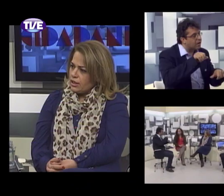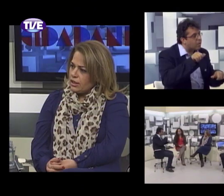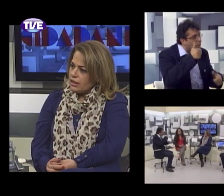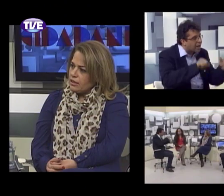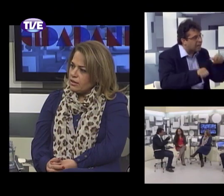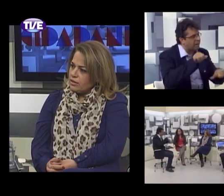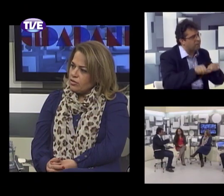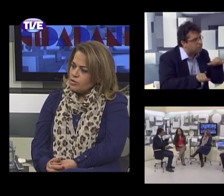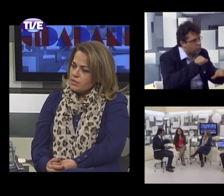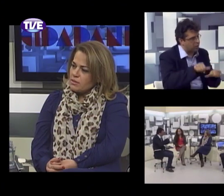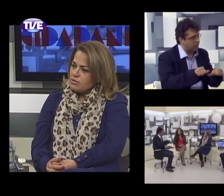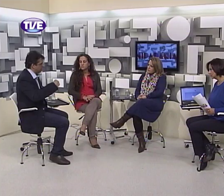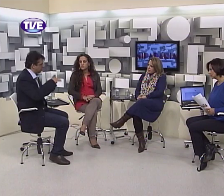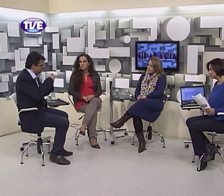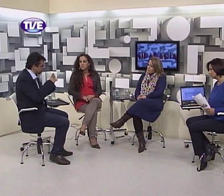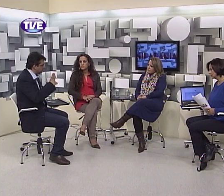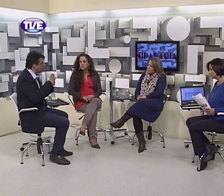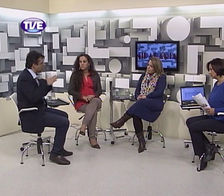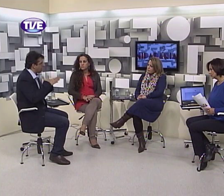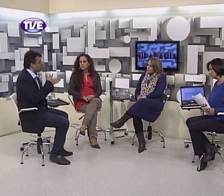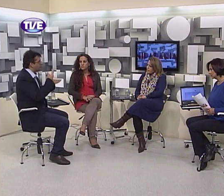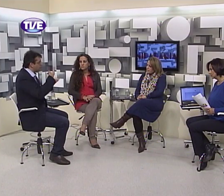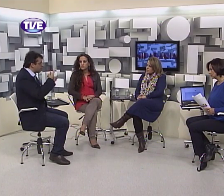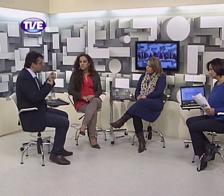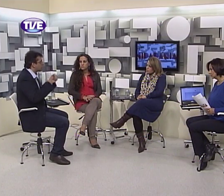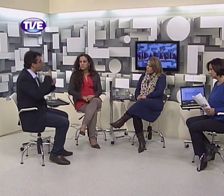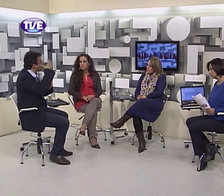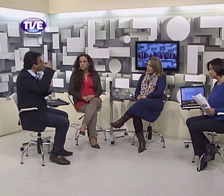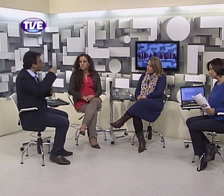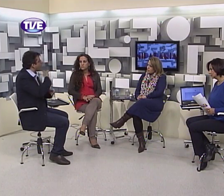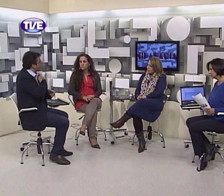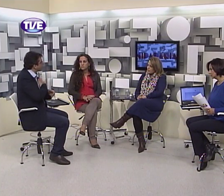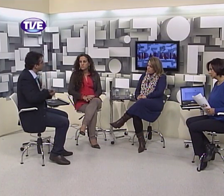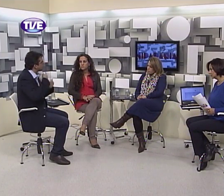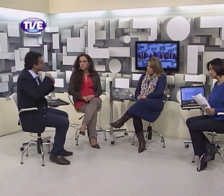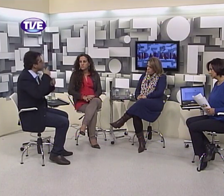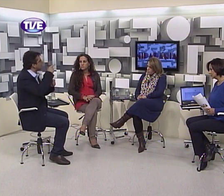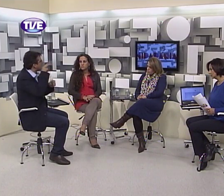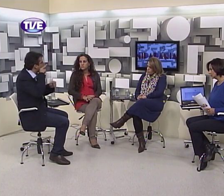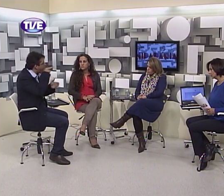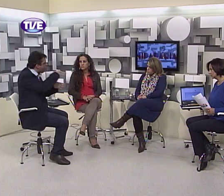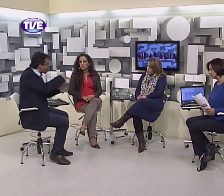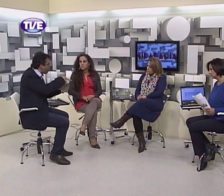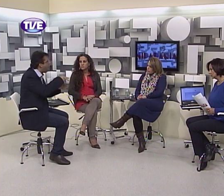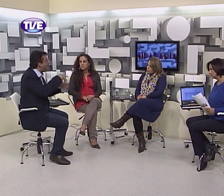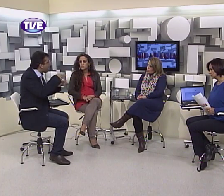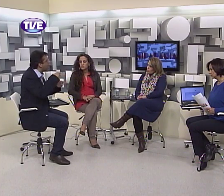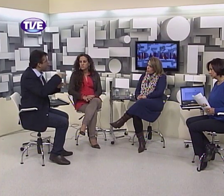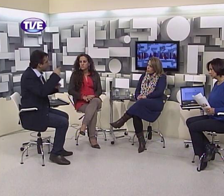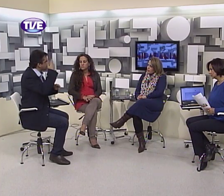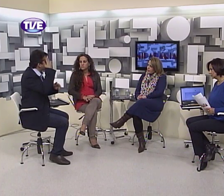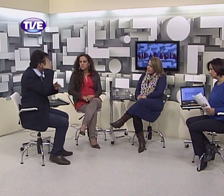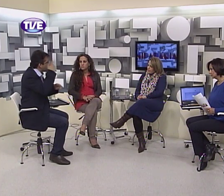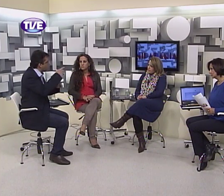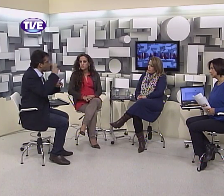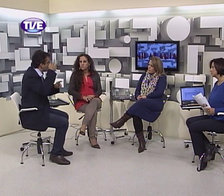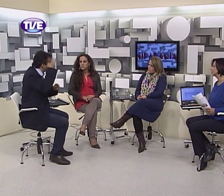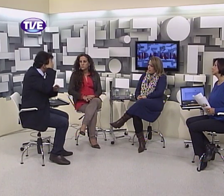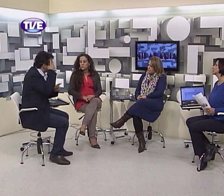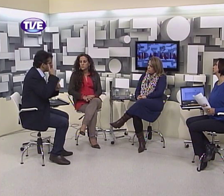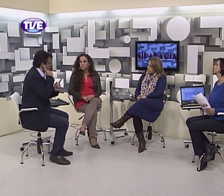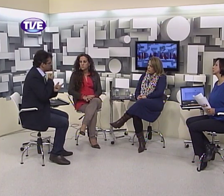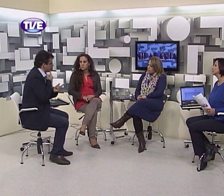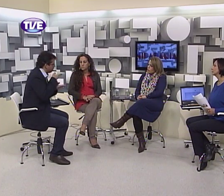grande. Nós precisamos ver as questões de qualidade em relação ao próprio bilinguismo, como é que ele está